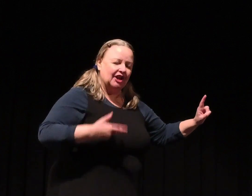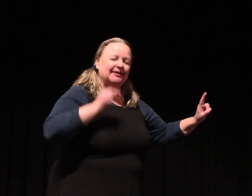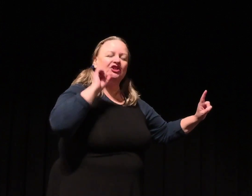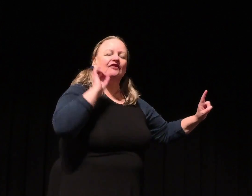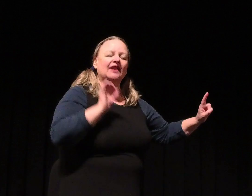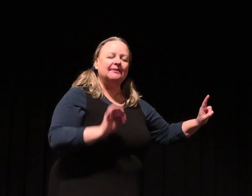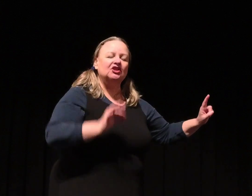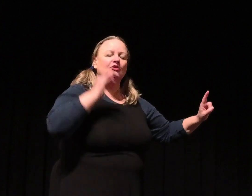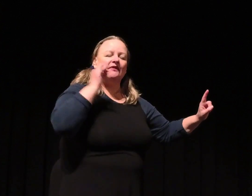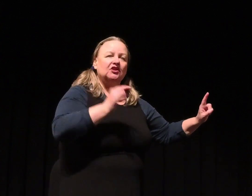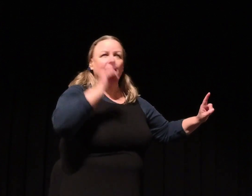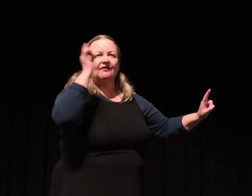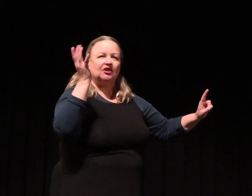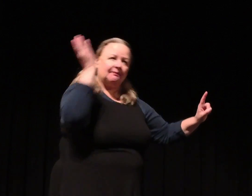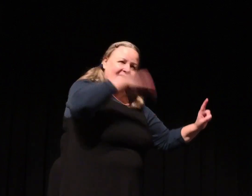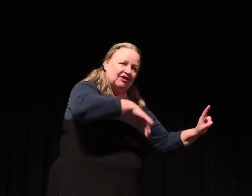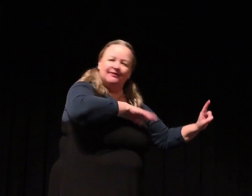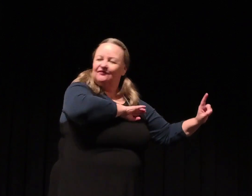Attends une minute,